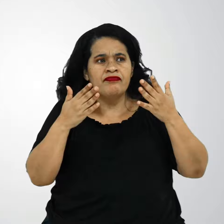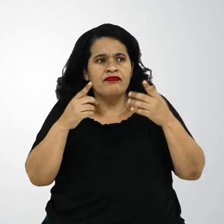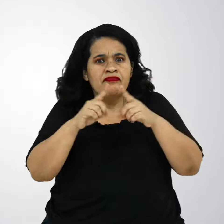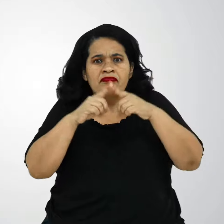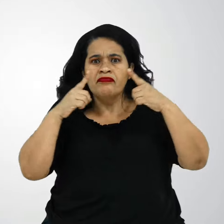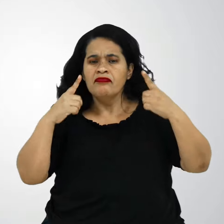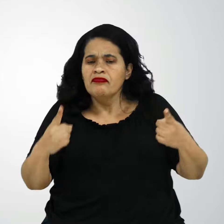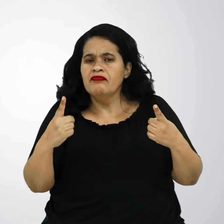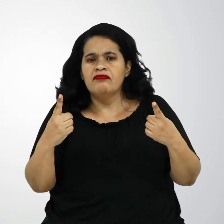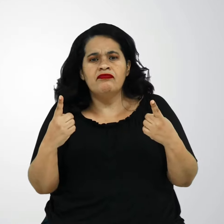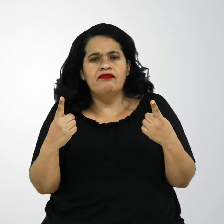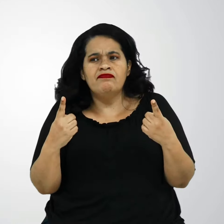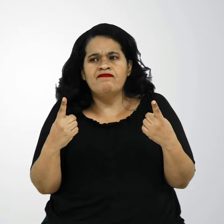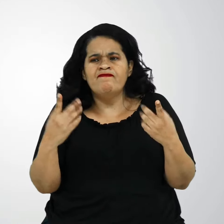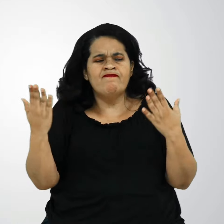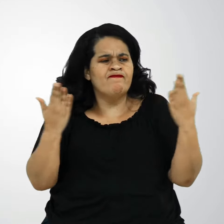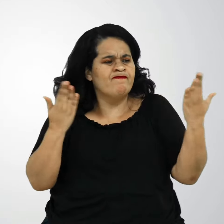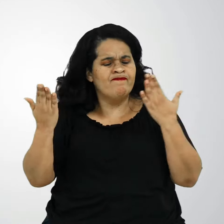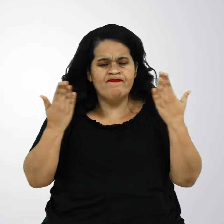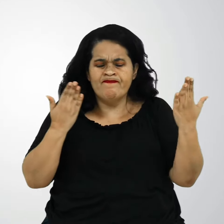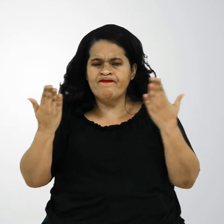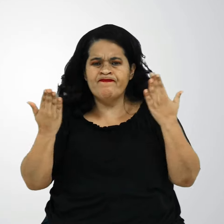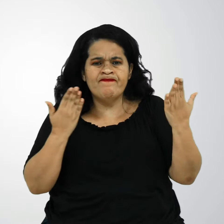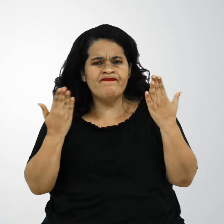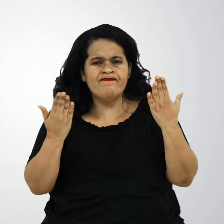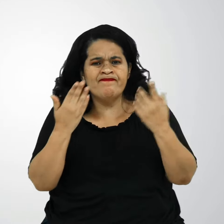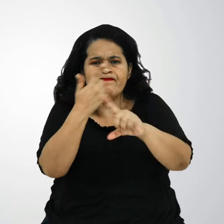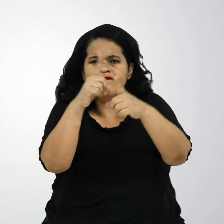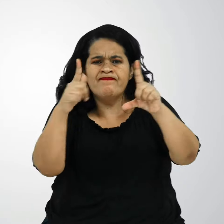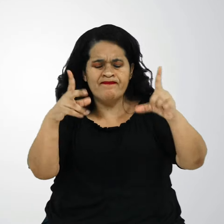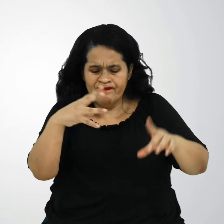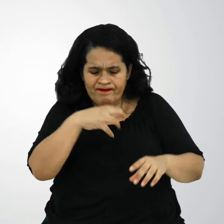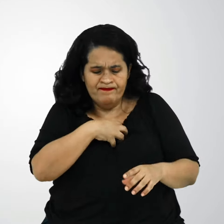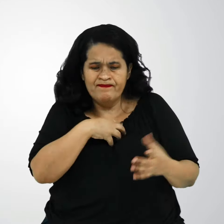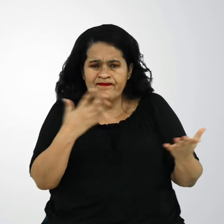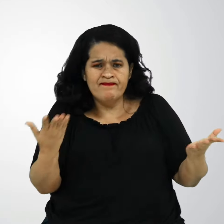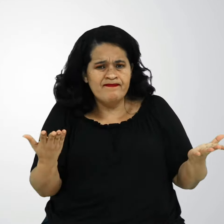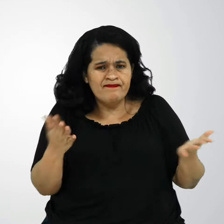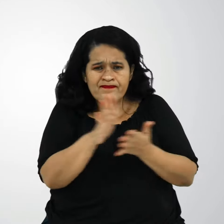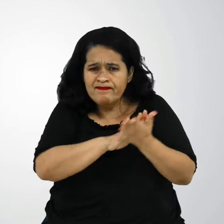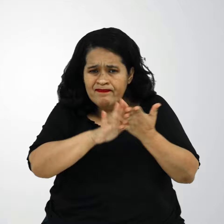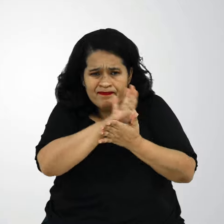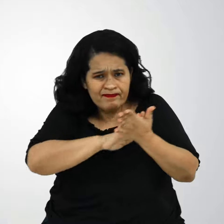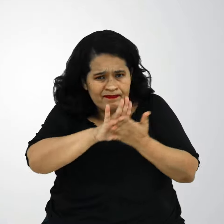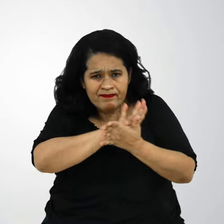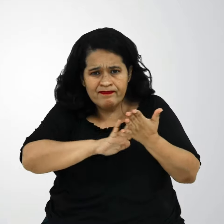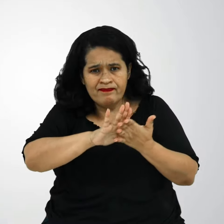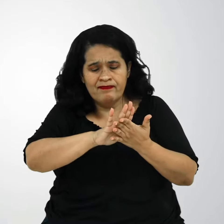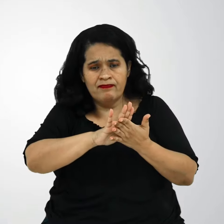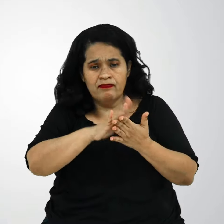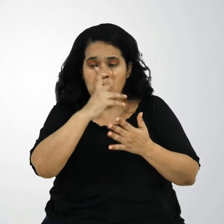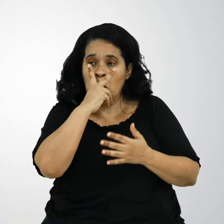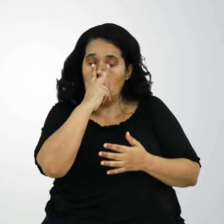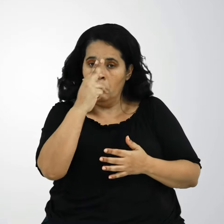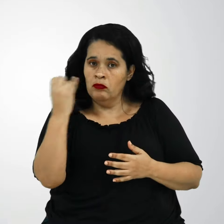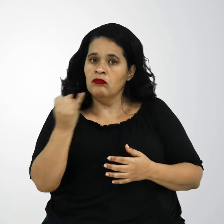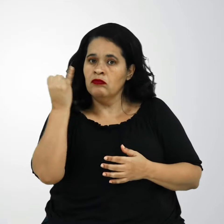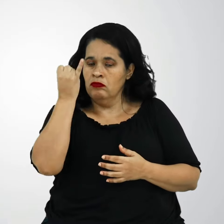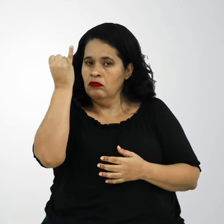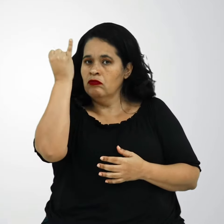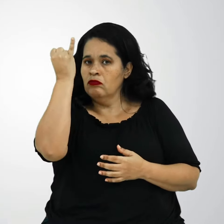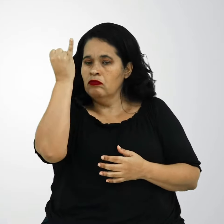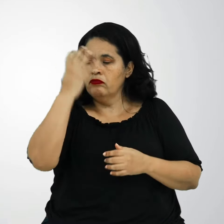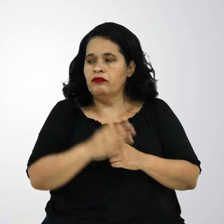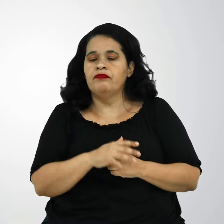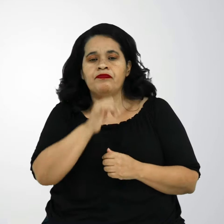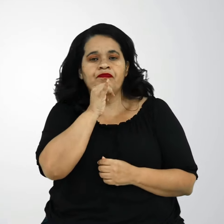absolutamente assim, sem nenhum sentido, né? Eu pergunto assim, aí a gente, seria importante colocar aqui, depois da morte